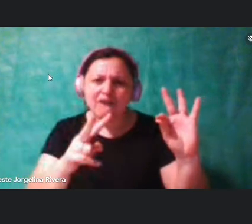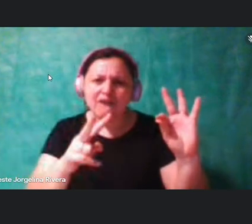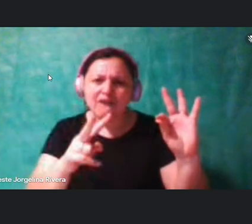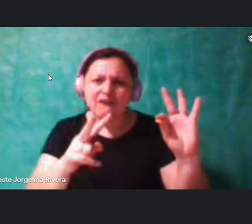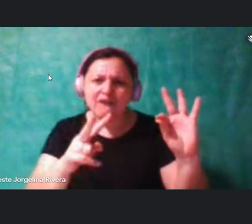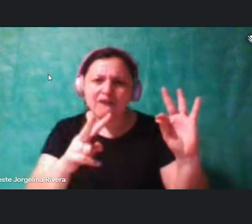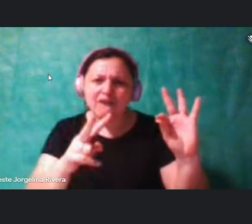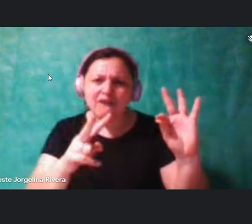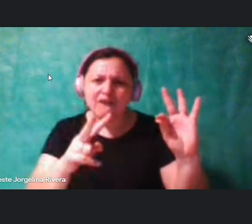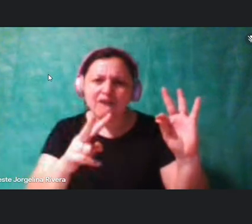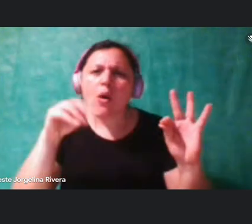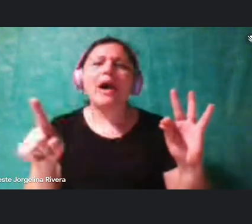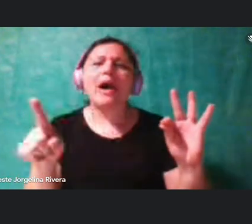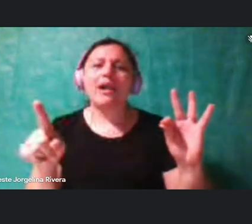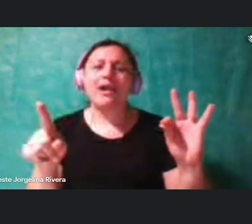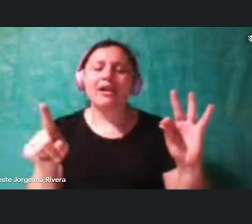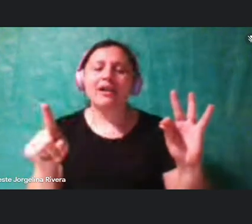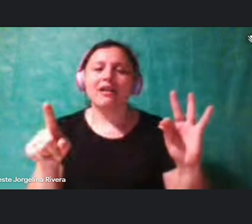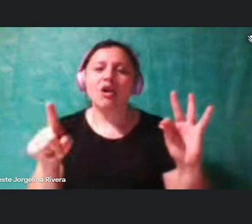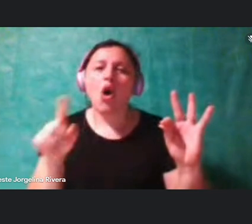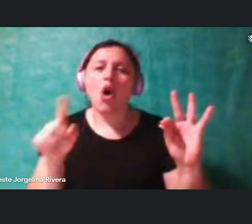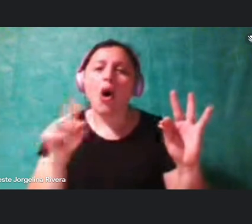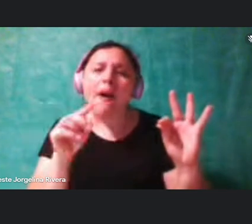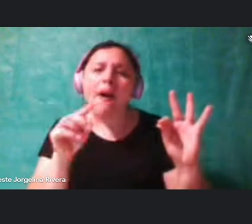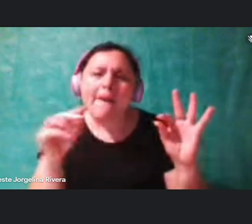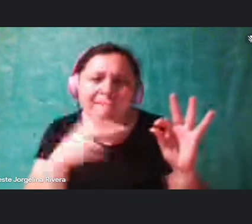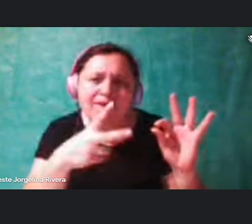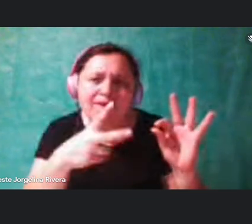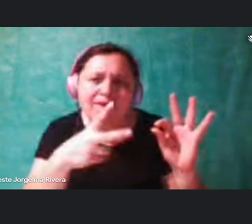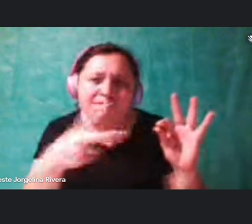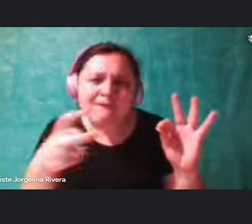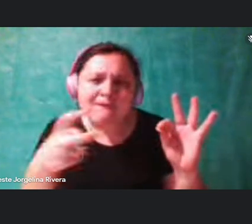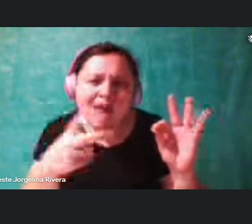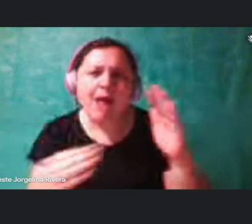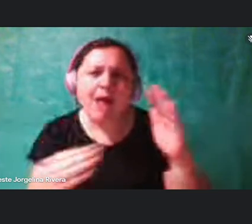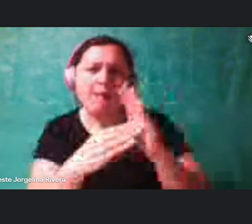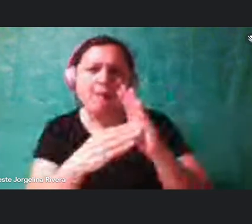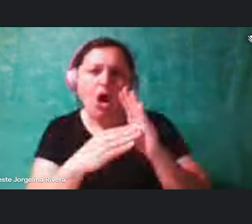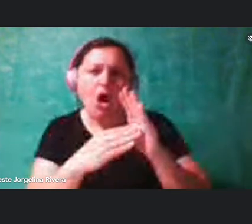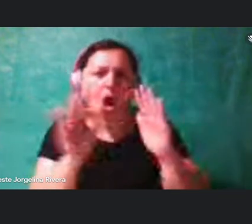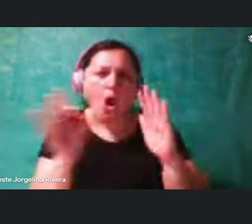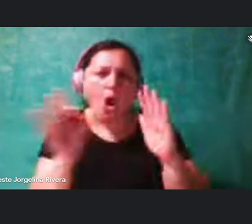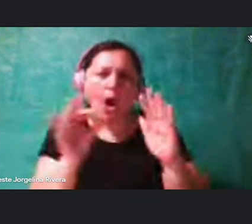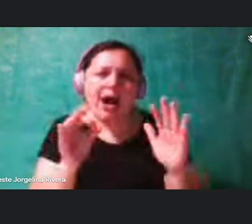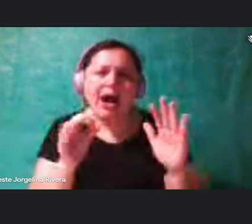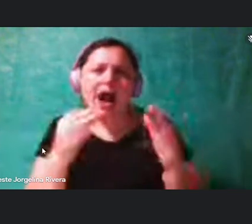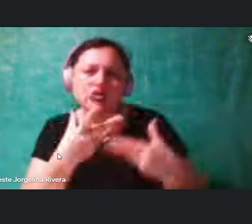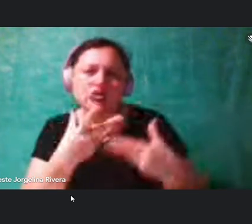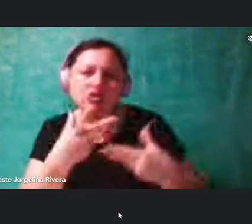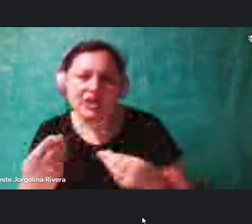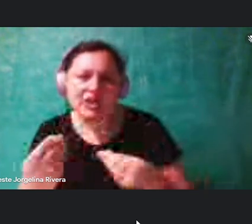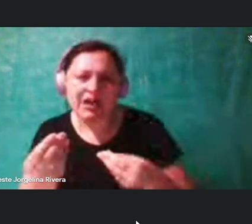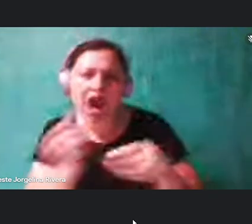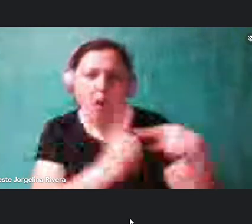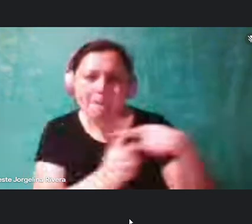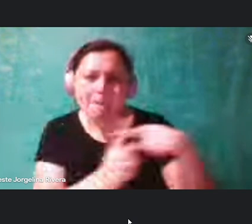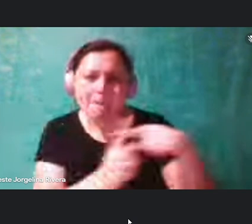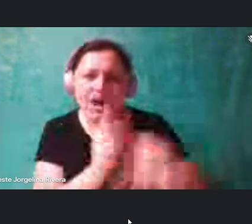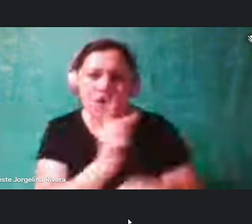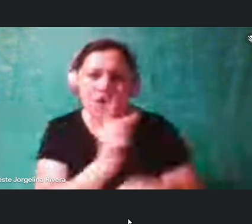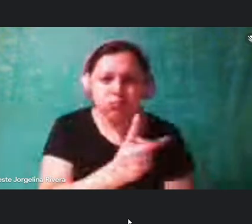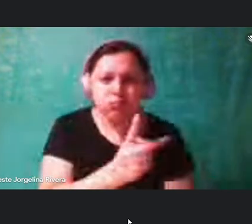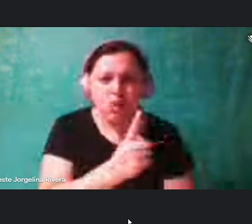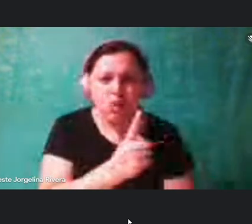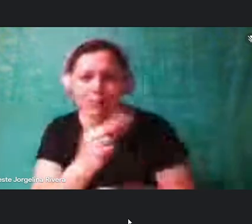o auxiliar más principal o, ¿sí? Ir viendo eso. Y traducirlos, lo que dice ahí en